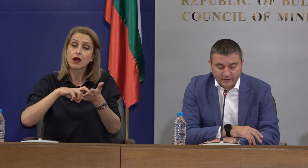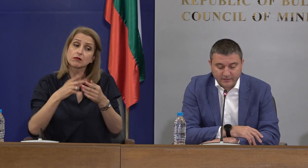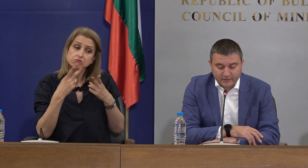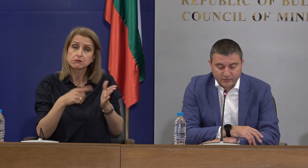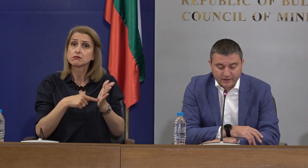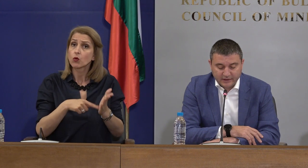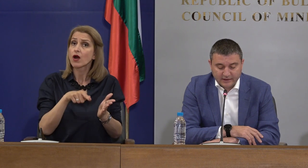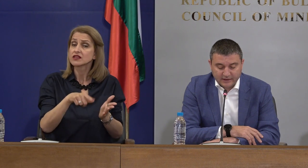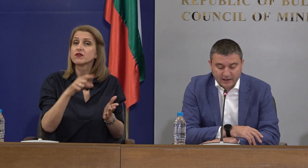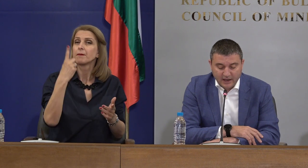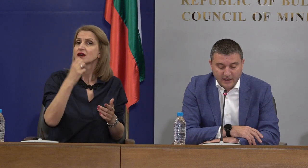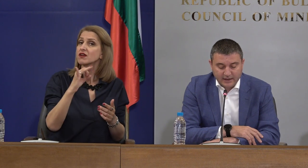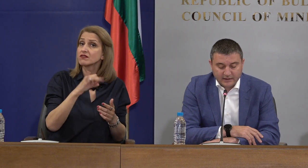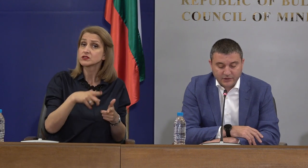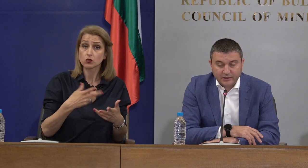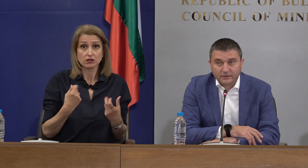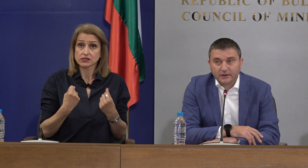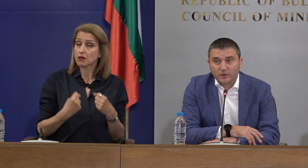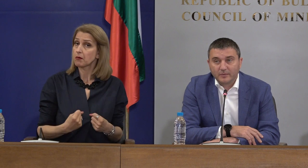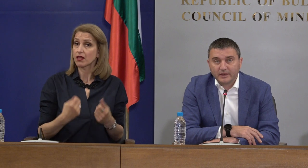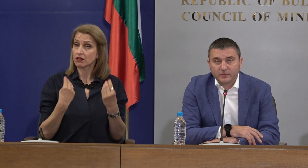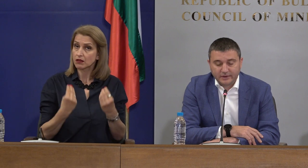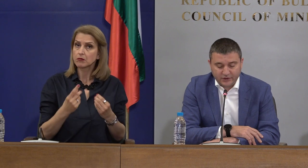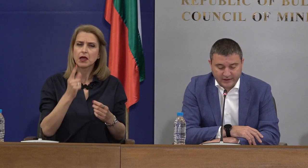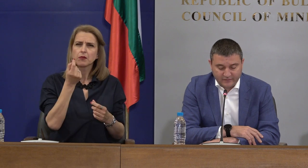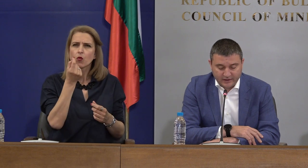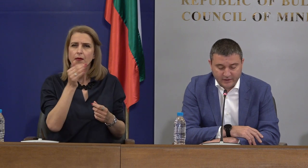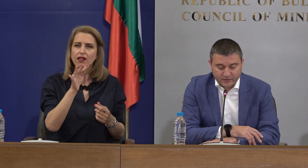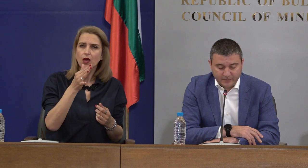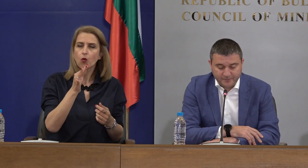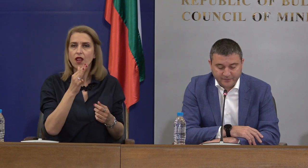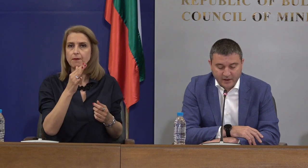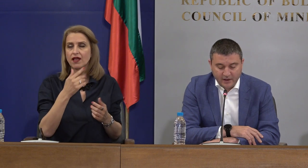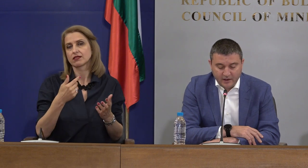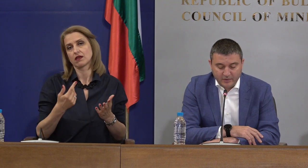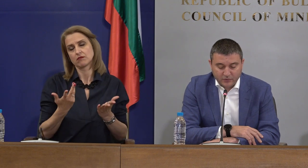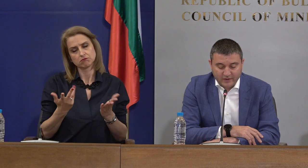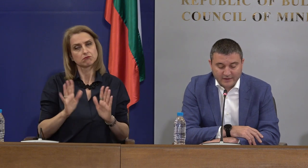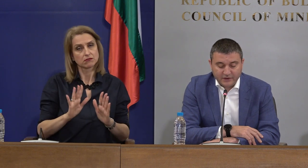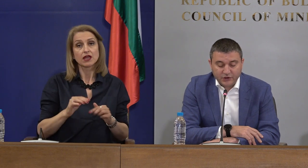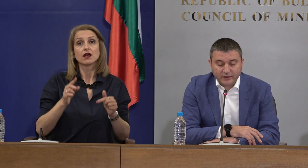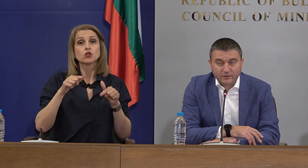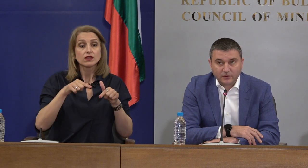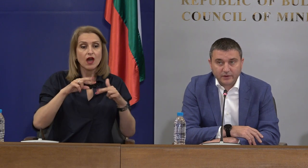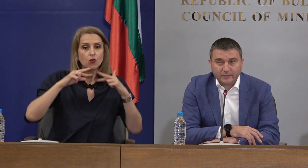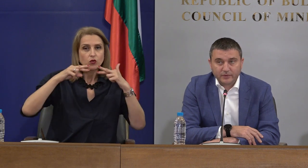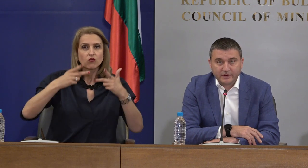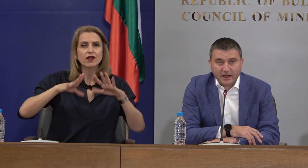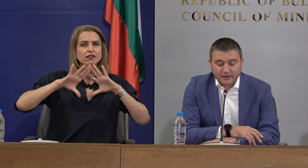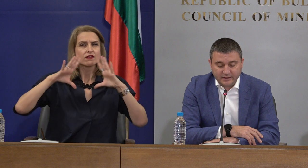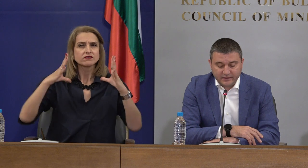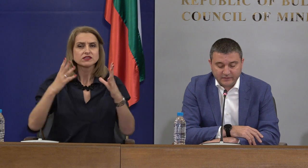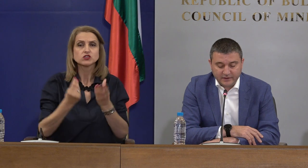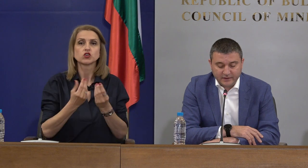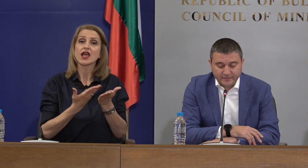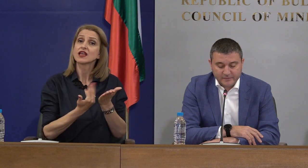стабилна ликвидна позиция с незначителни колебания поради ежедневната дейност. ПИП отговаря на всички регулаторни и